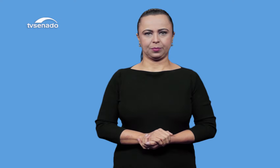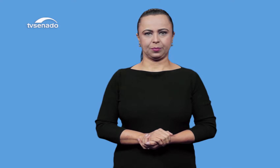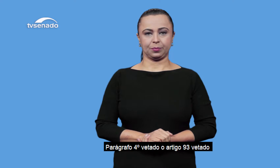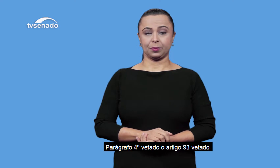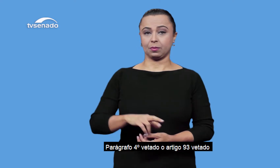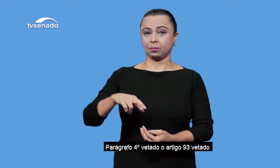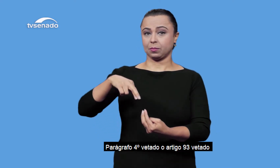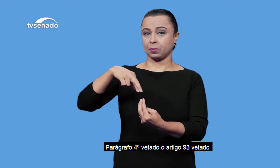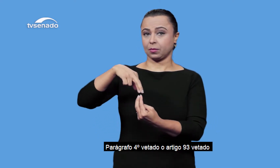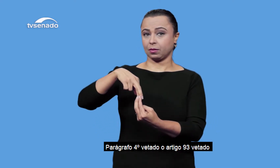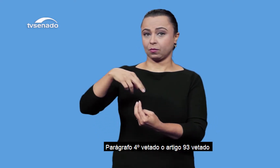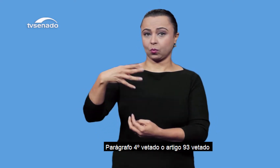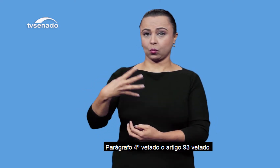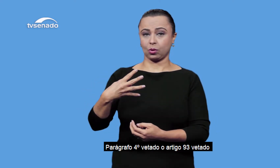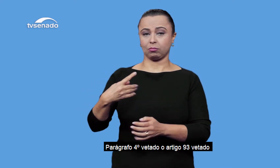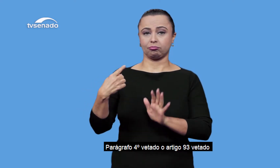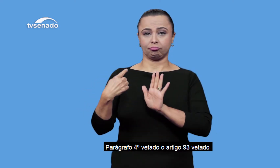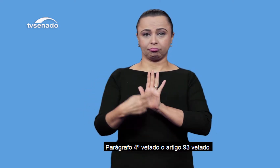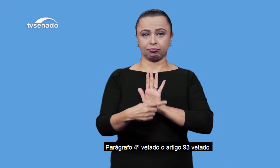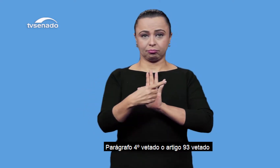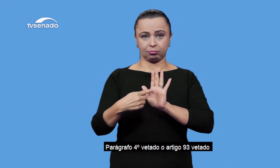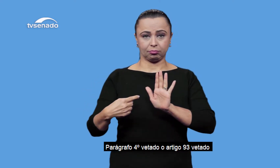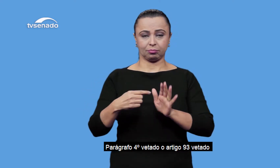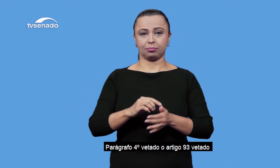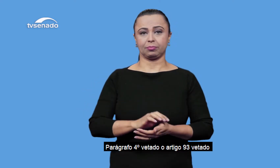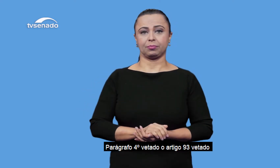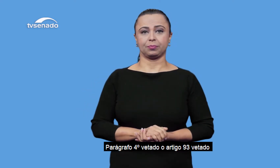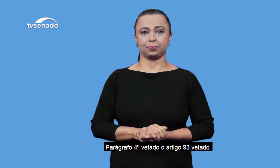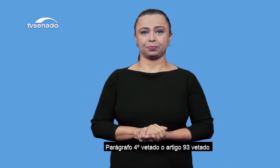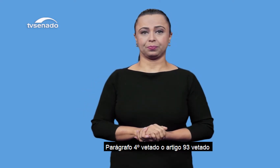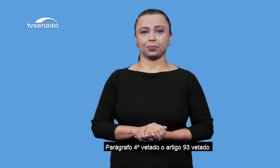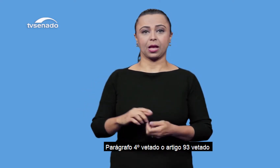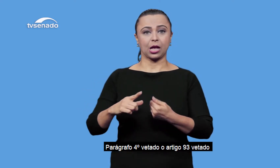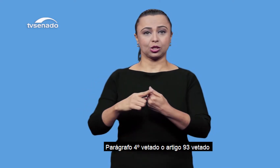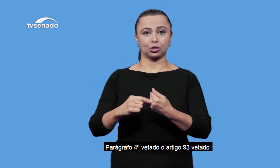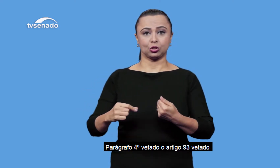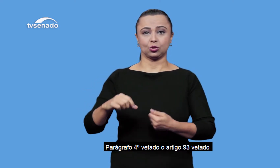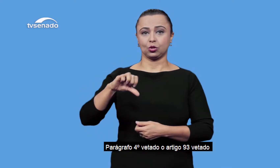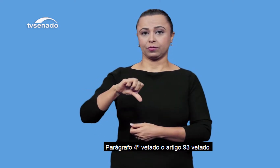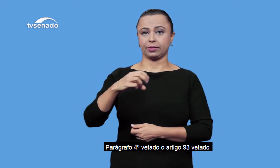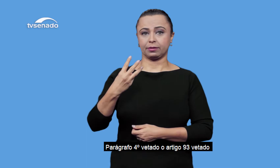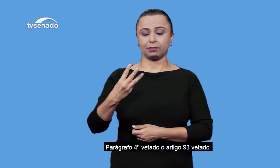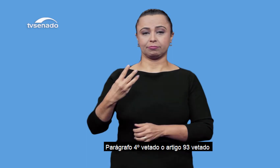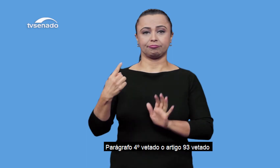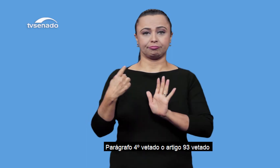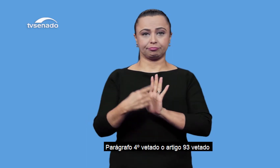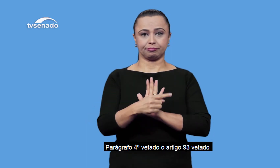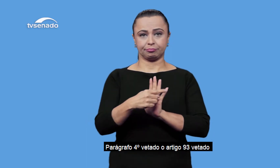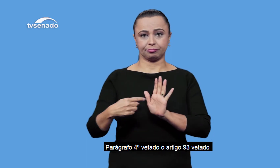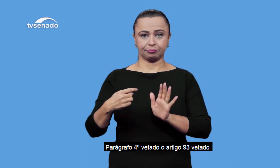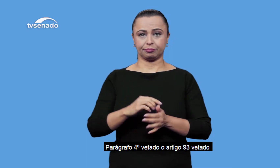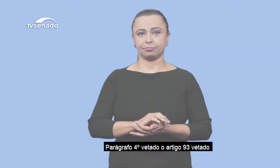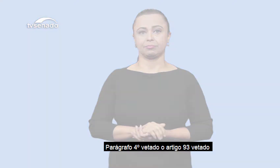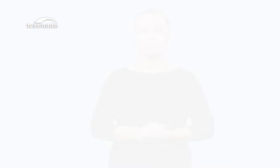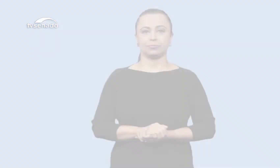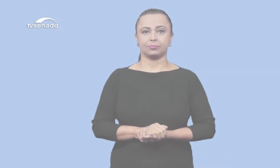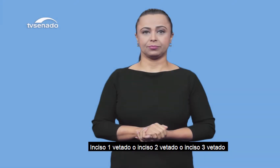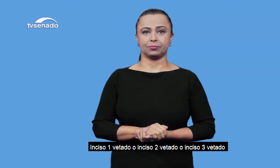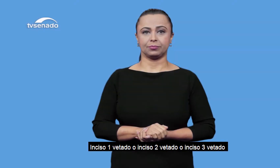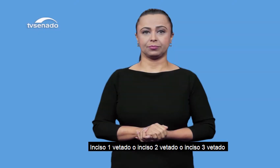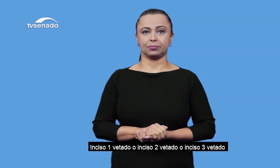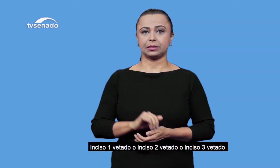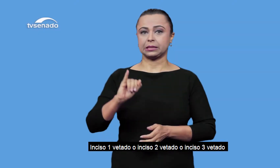parágrafo 4º vetado o artigo 93 vetado o